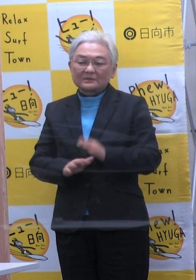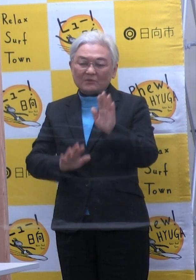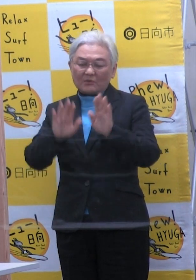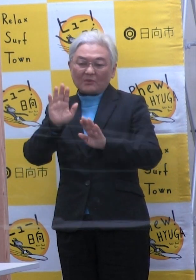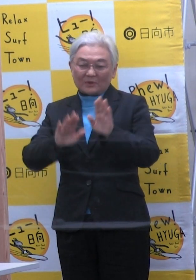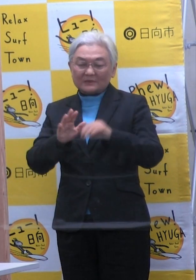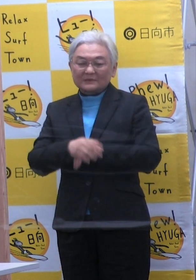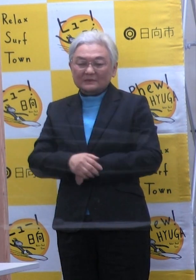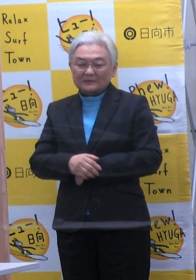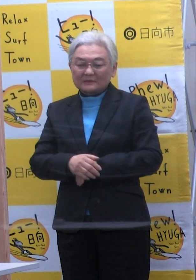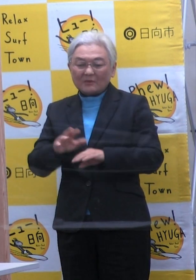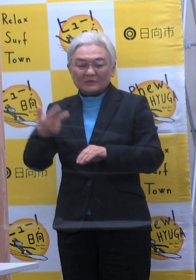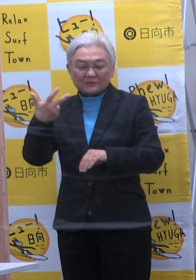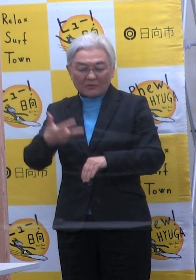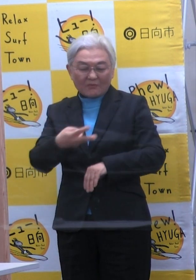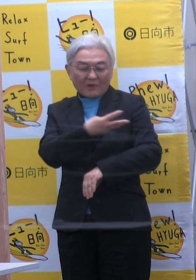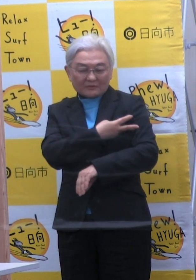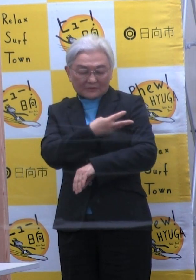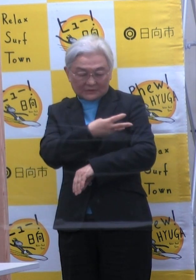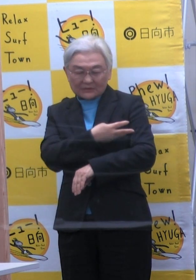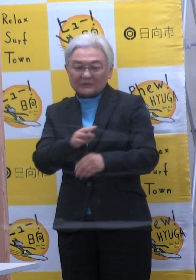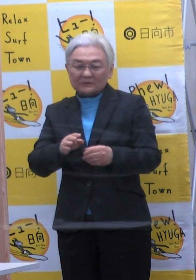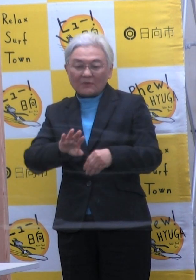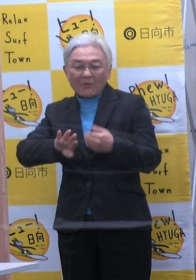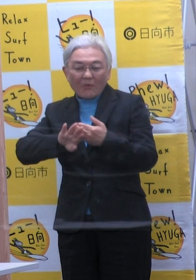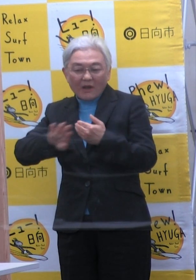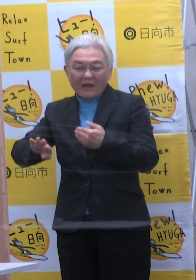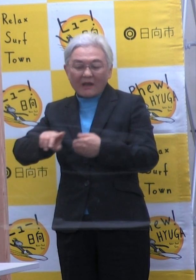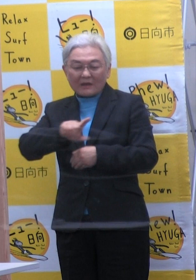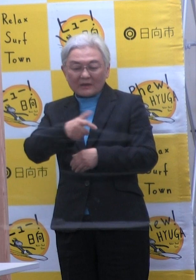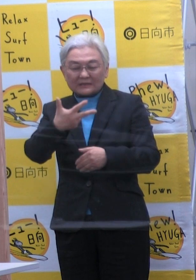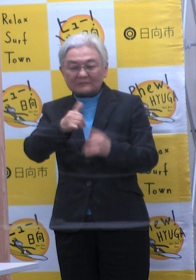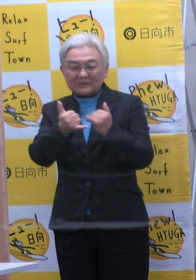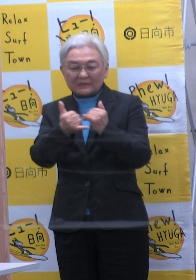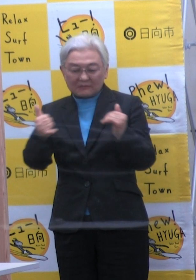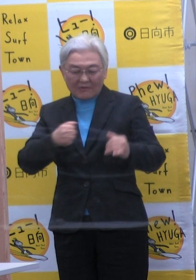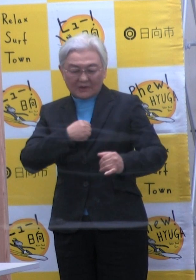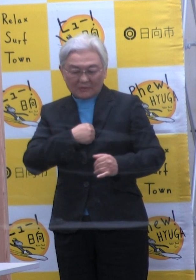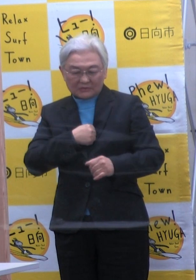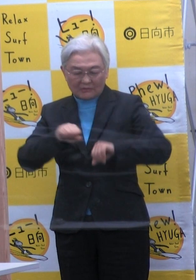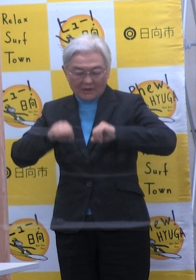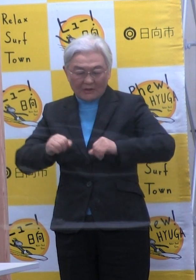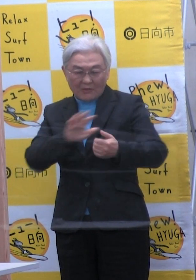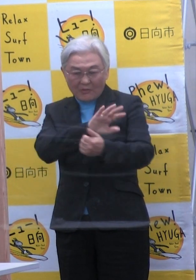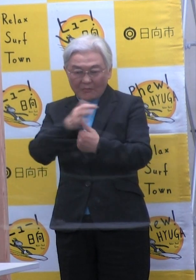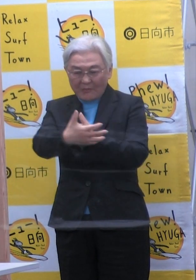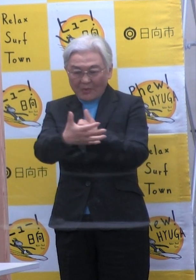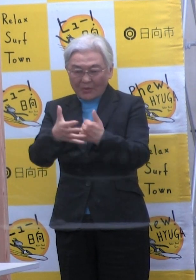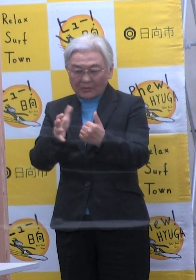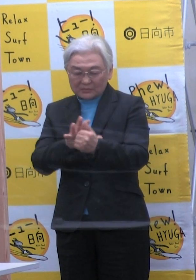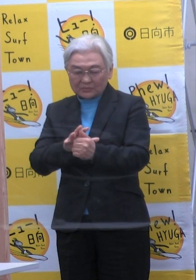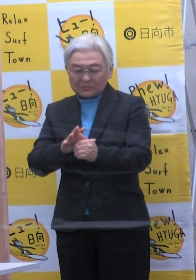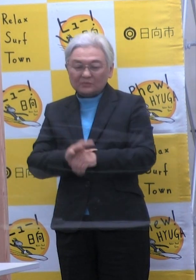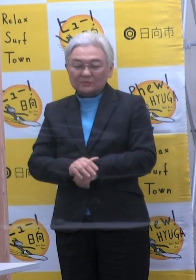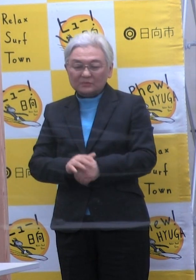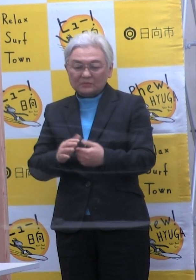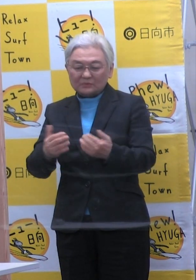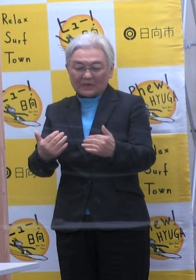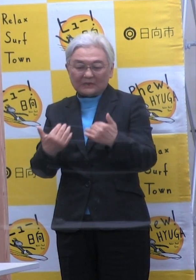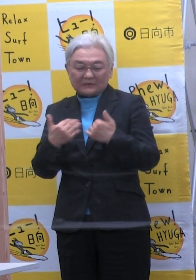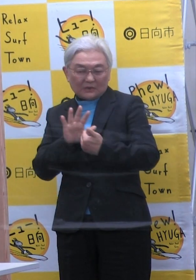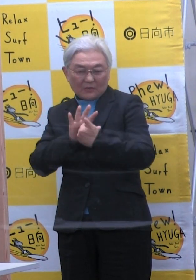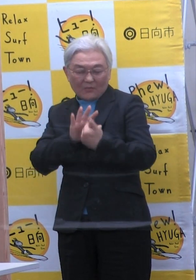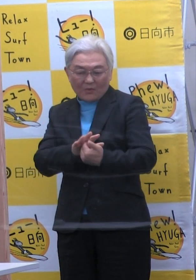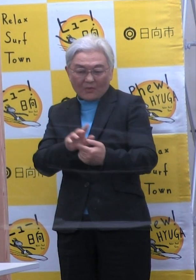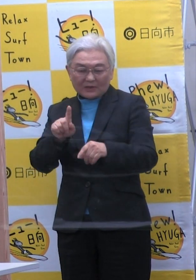本市としては、ワクチン接種をはじめ、市民の命と健康を守る感染予防対策を